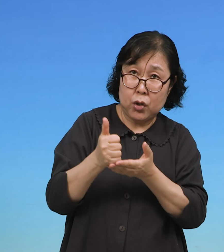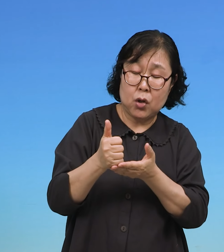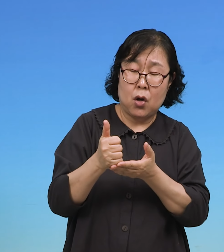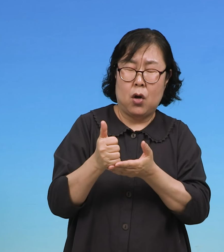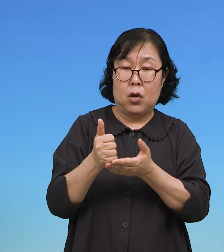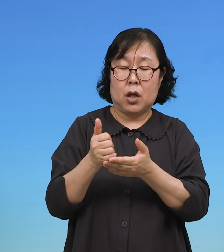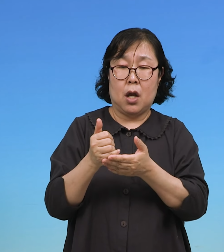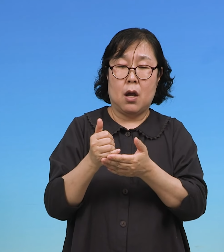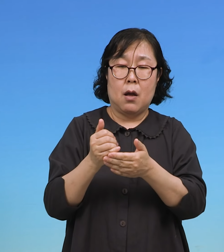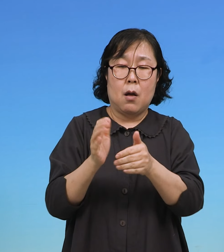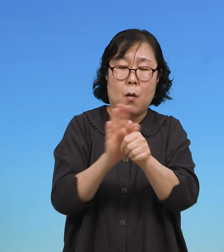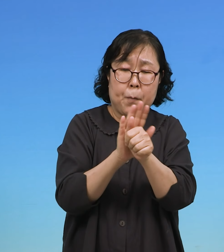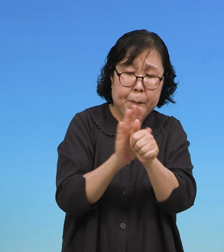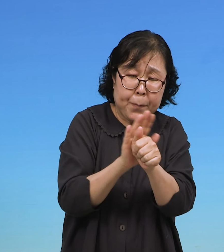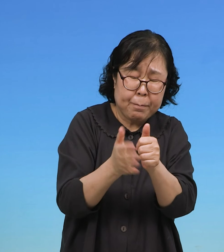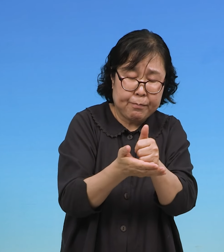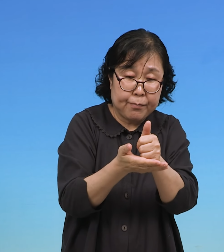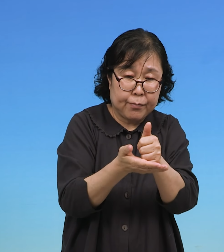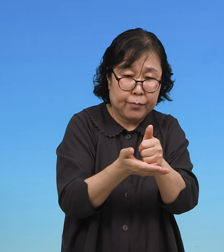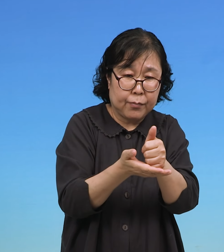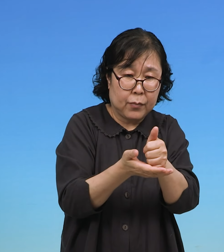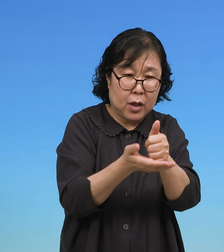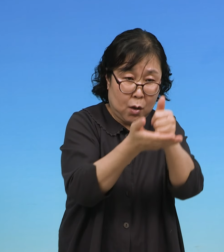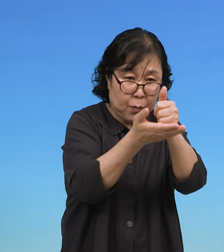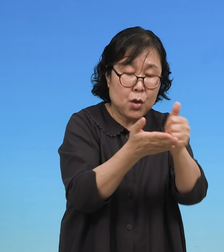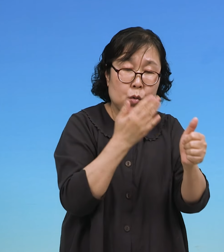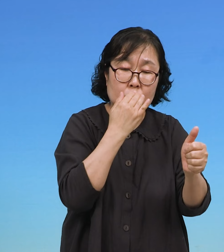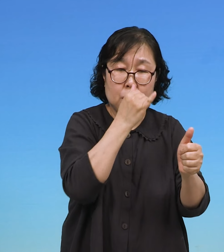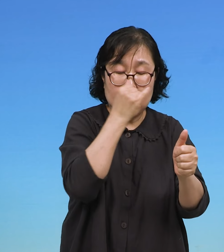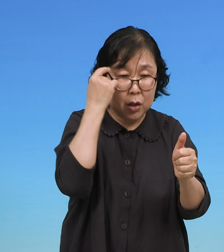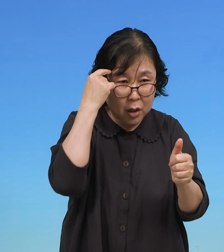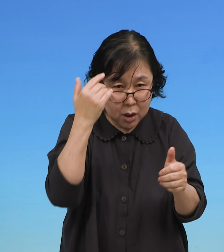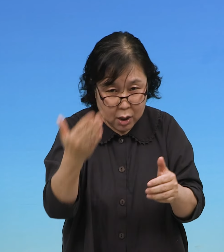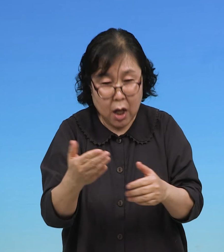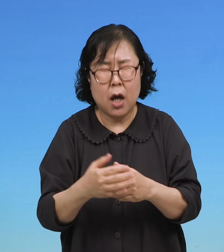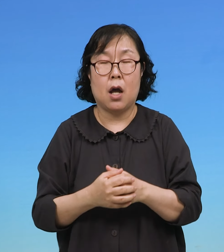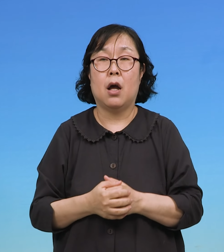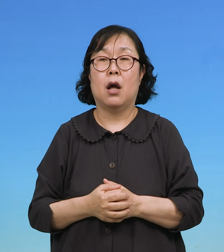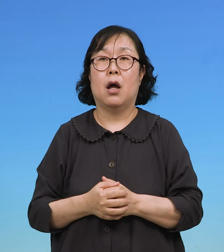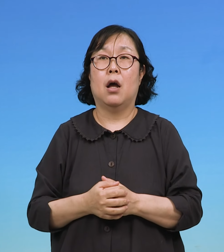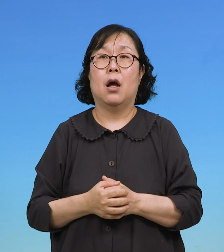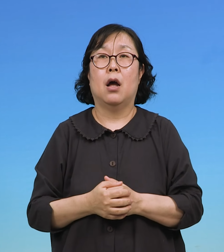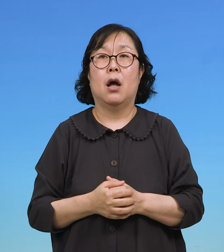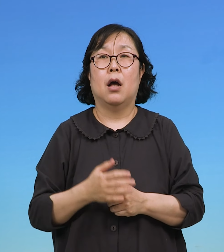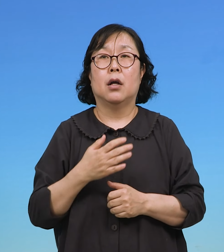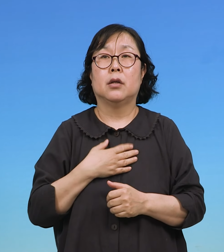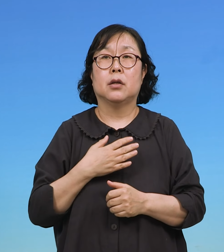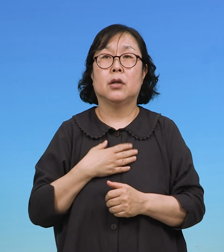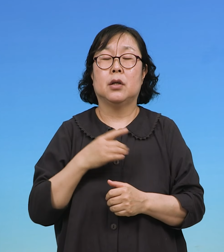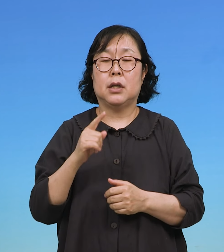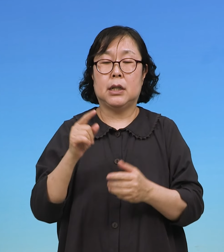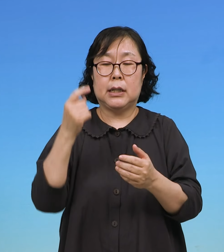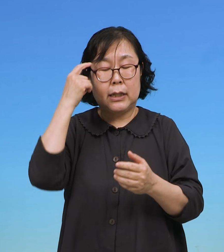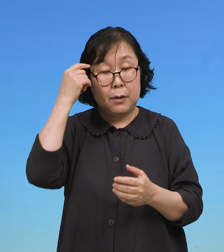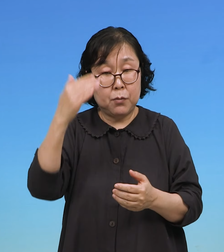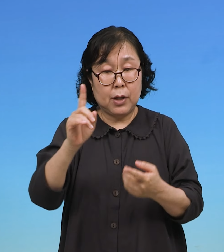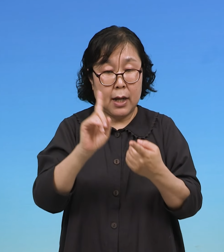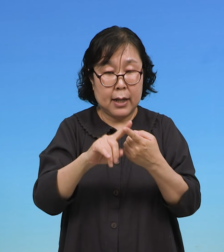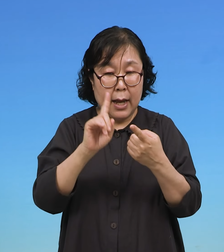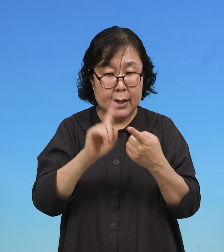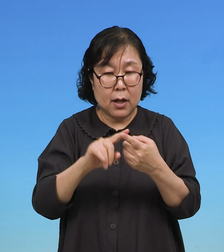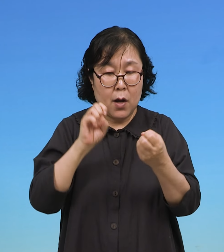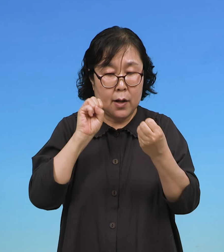극진한 환대와 대접을 베풀 수 있었느냐? 저는 이 질문에 대해서 답하려면요, 17장을 놓치면 안